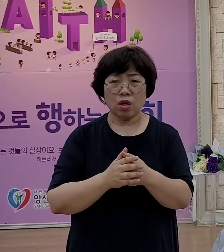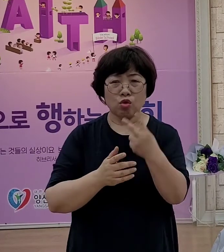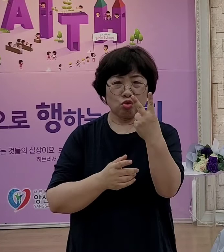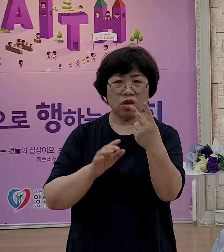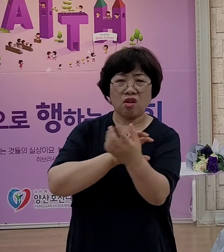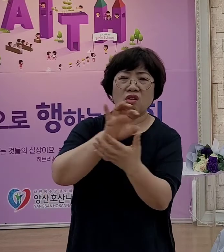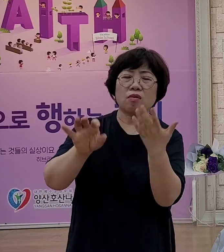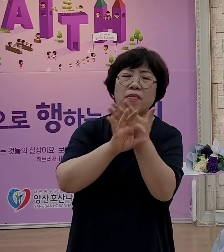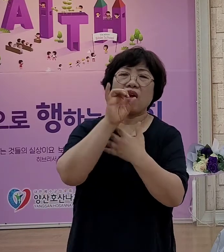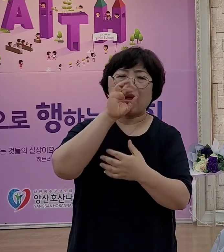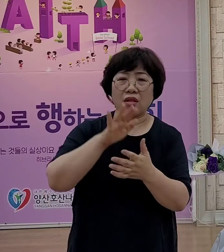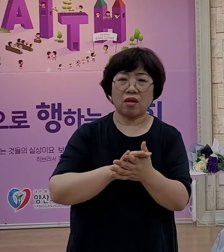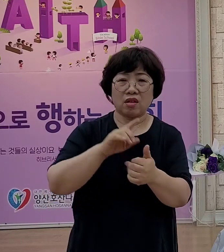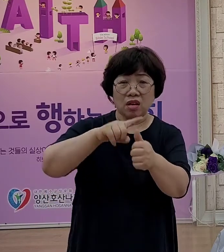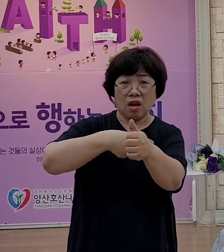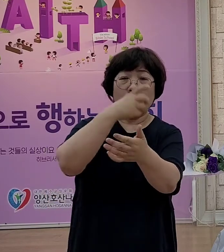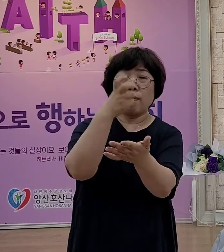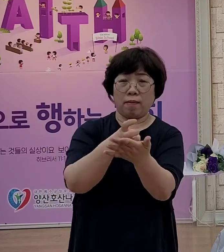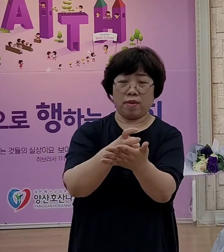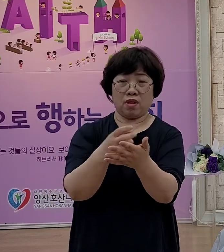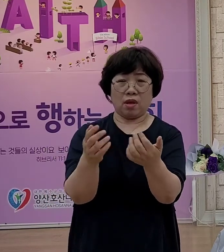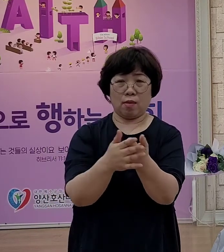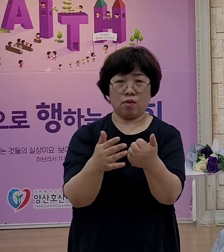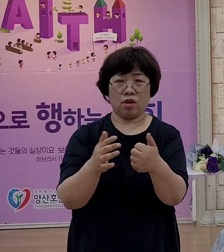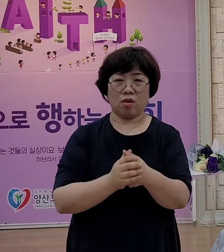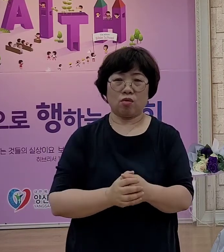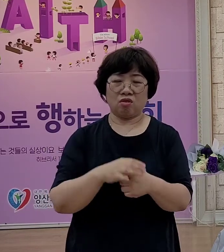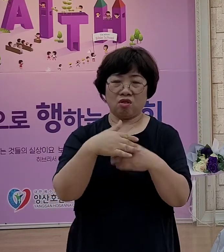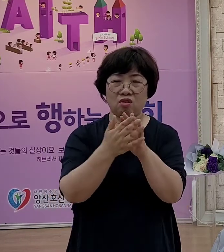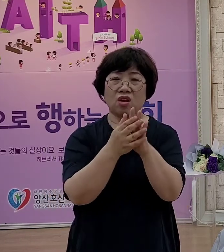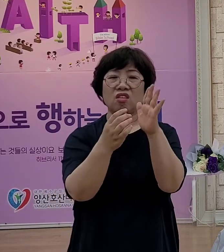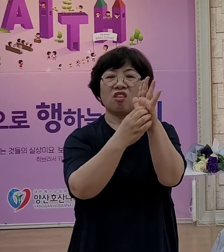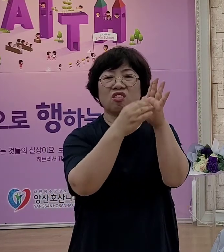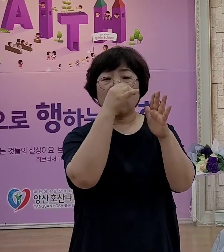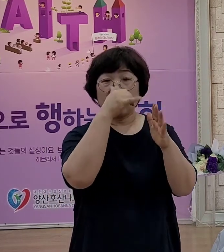법칙이다. 라고 성경은 말씀합니다.